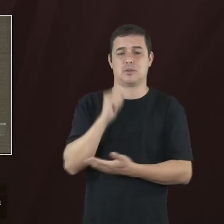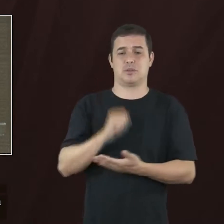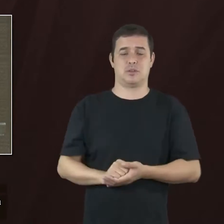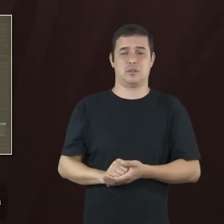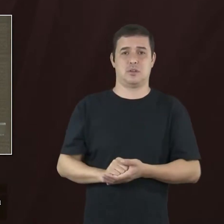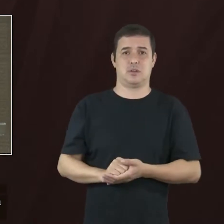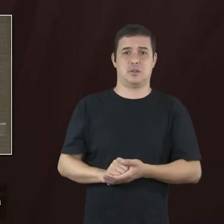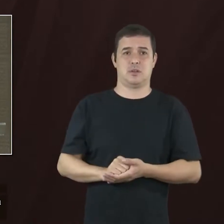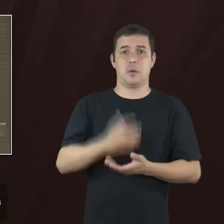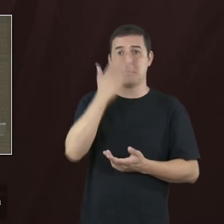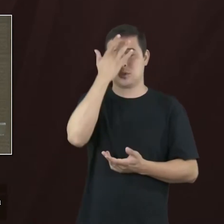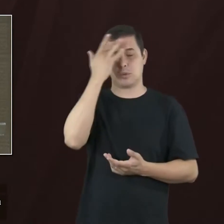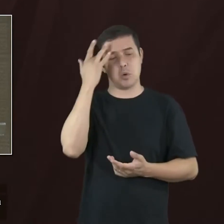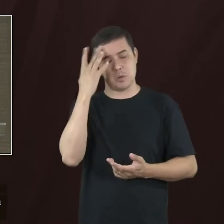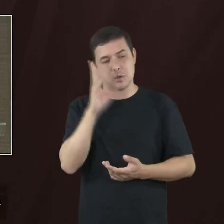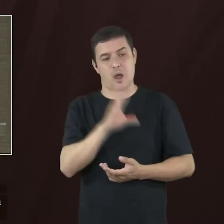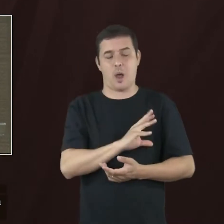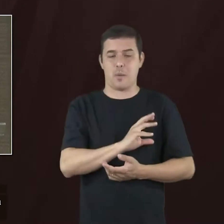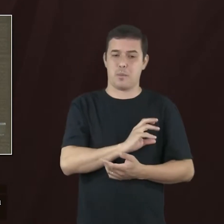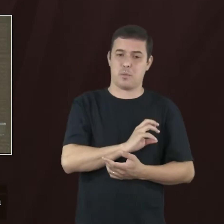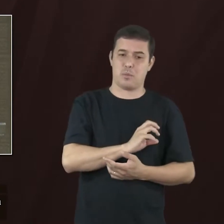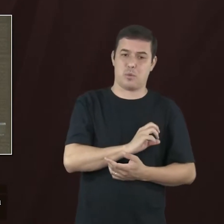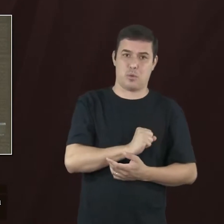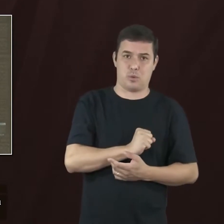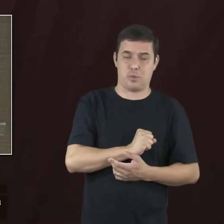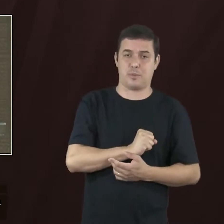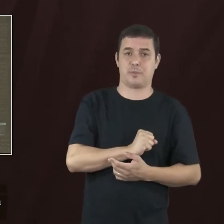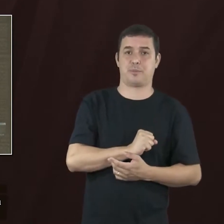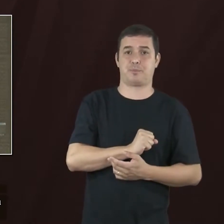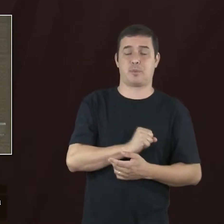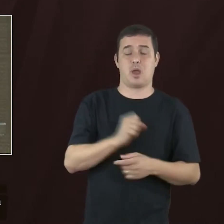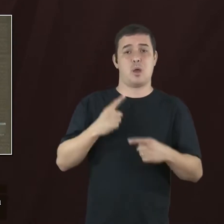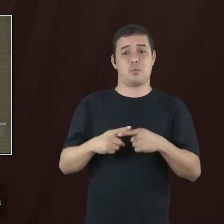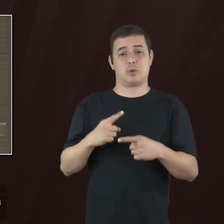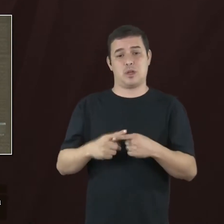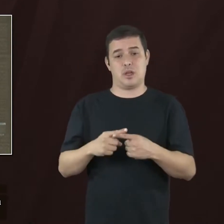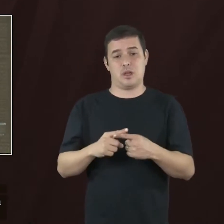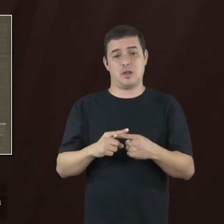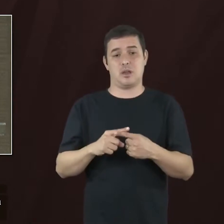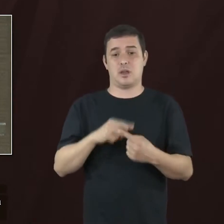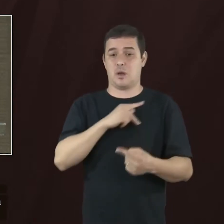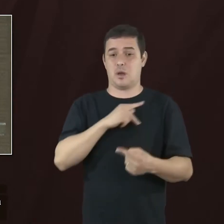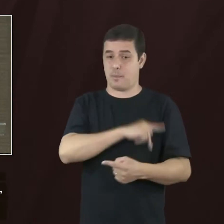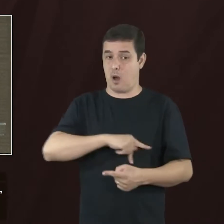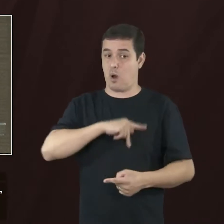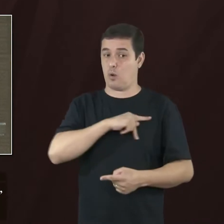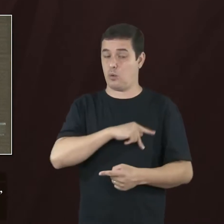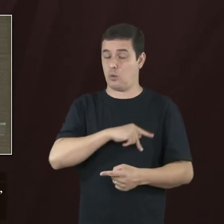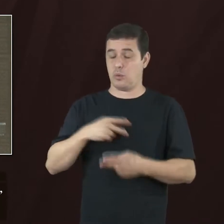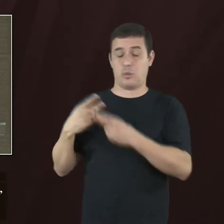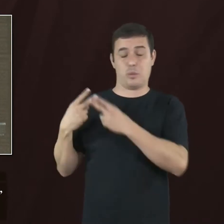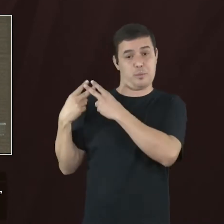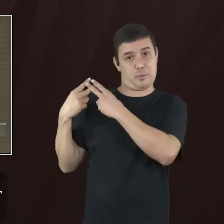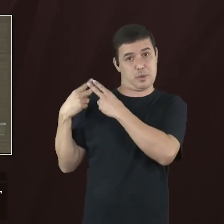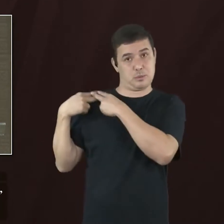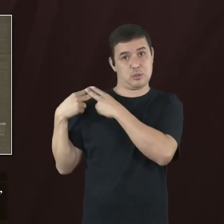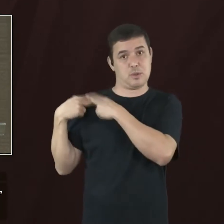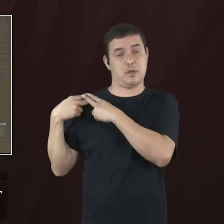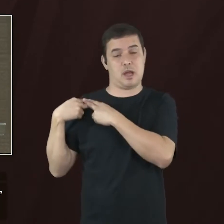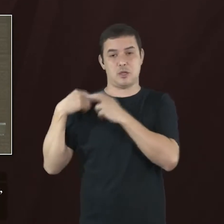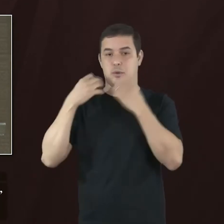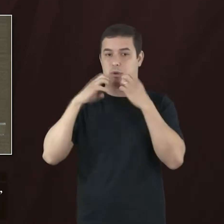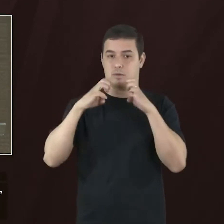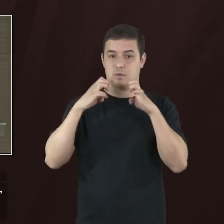amor, sabendo que estou incumbido da defesa do Evangelho. Aqueles, contudo, pregam a